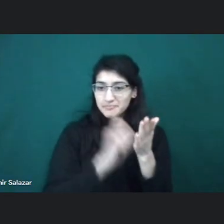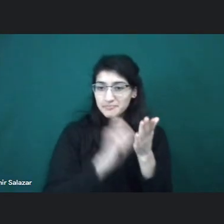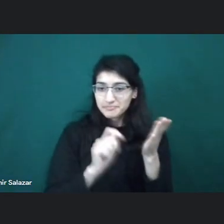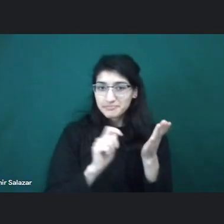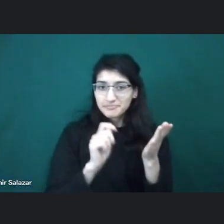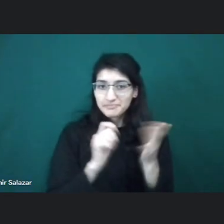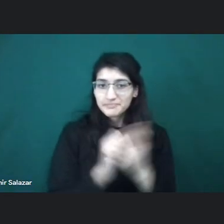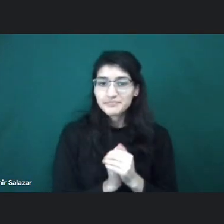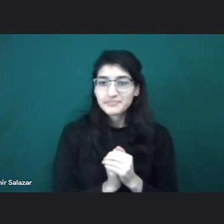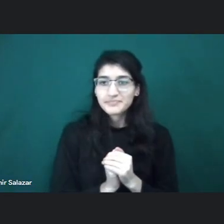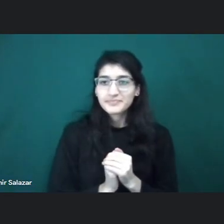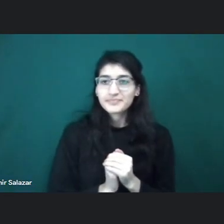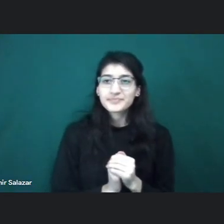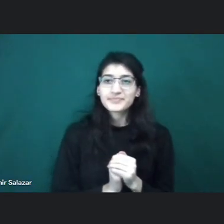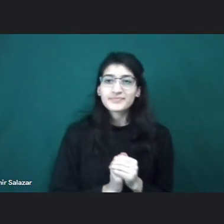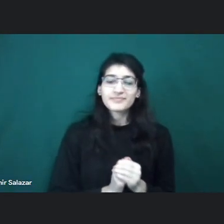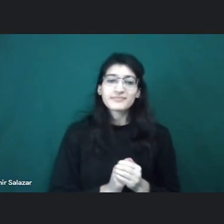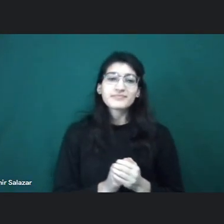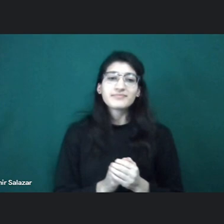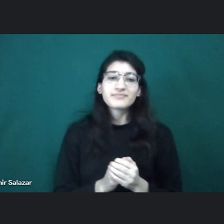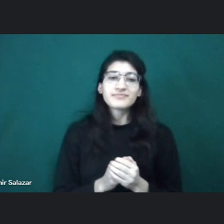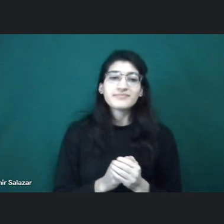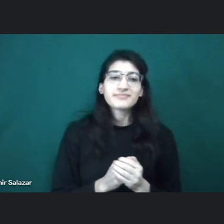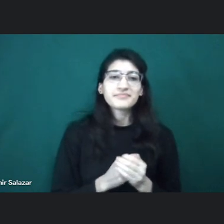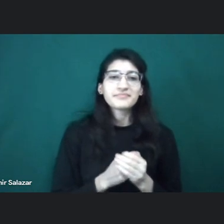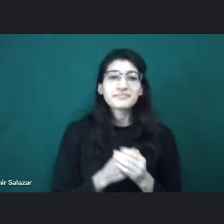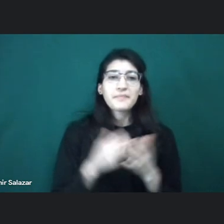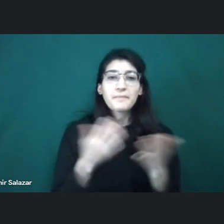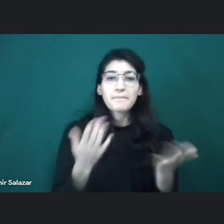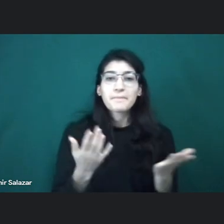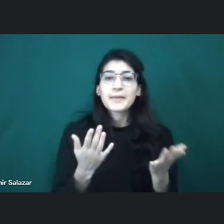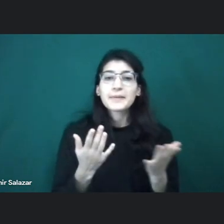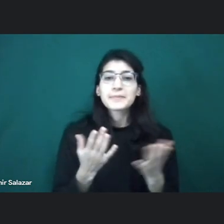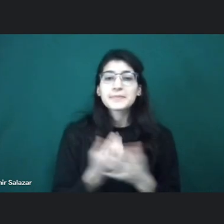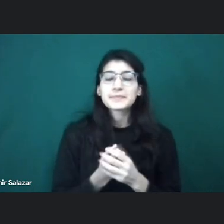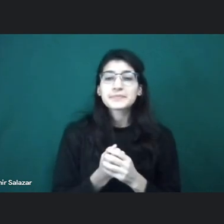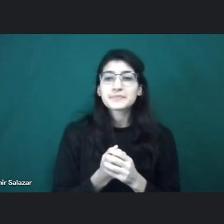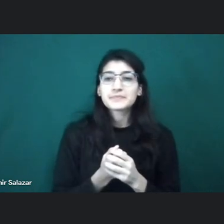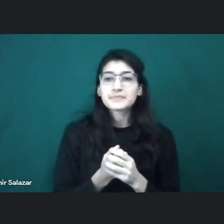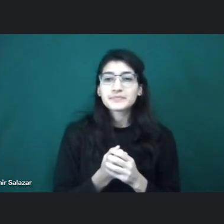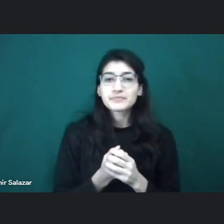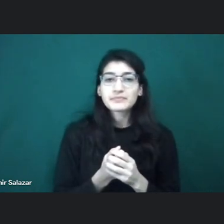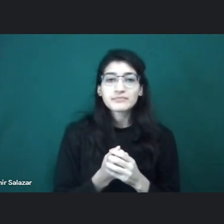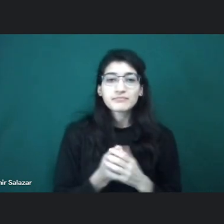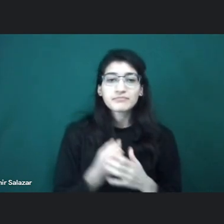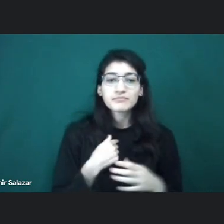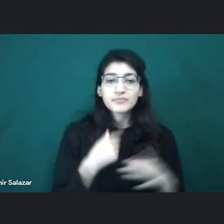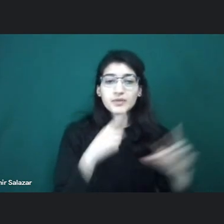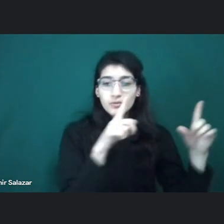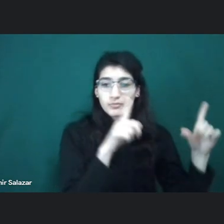Sí. Bien. Entonces, tenemos, yo les voy a compartir